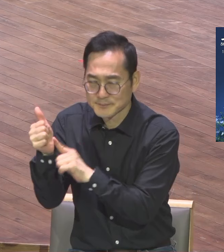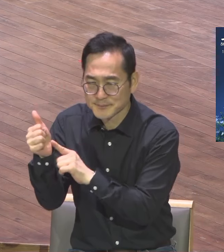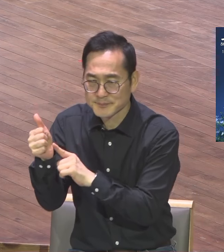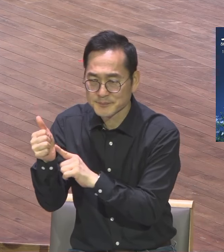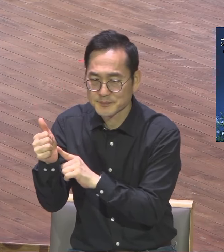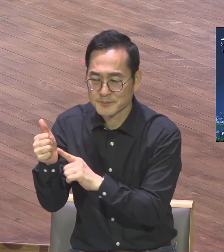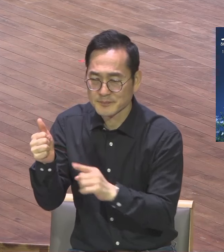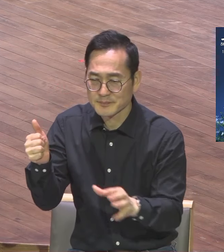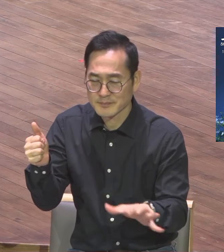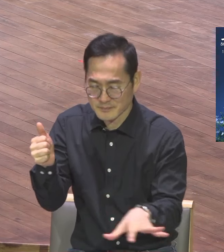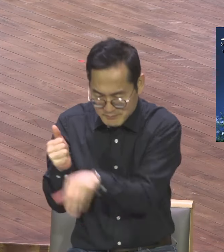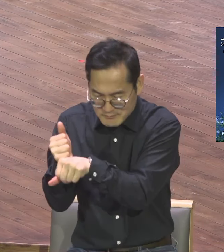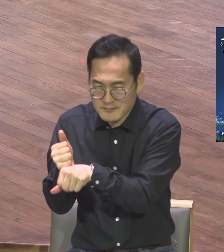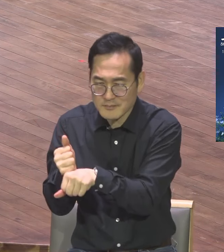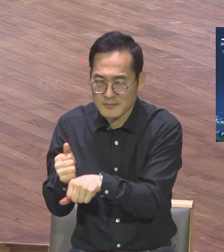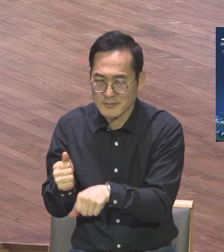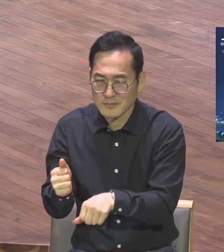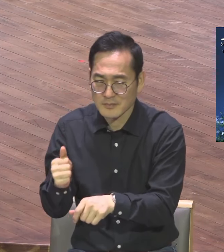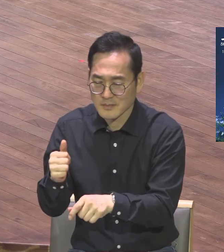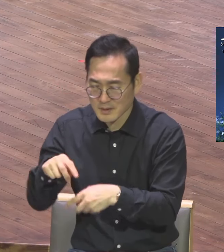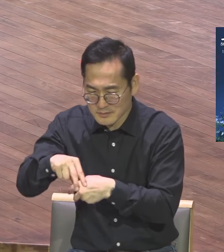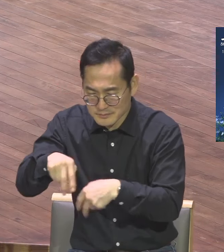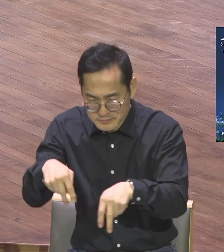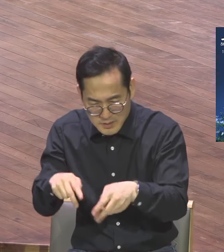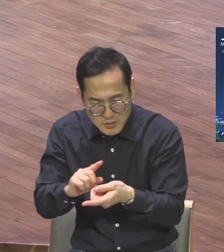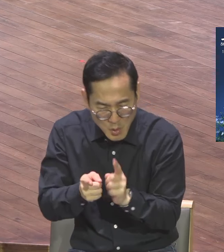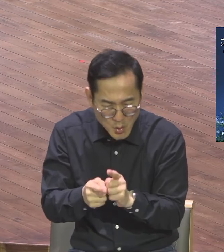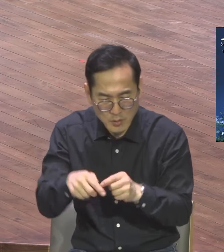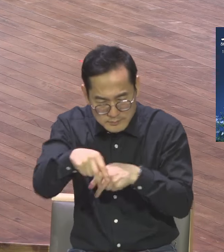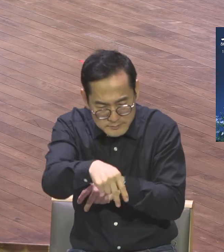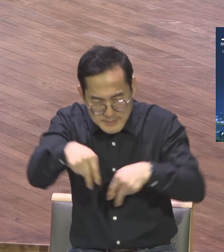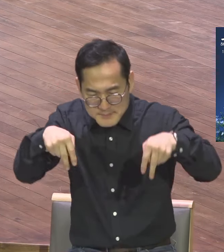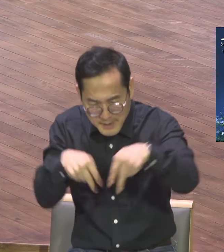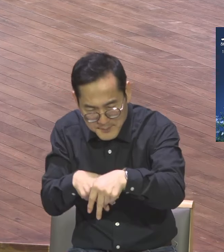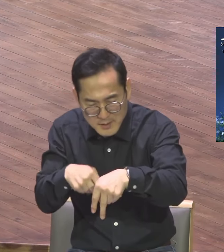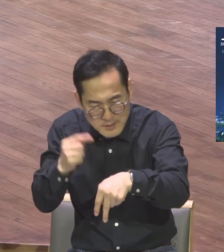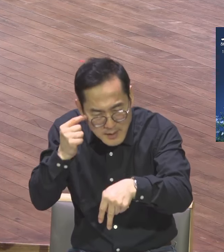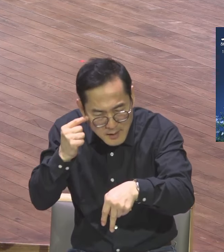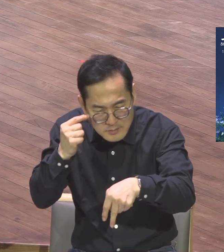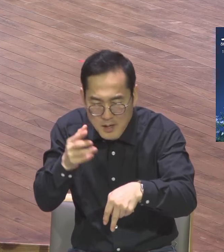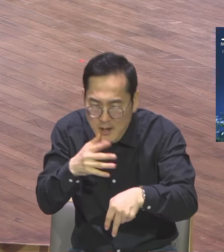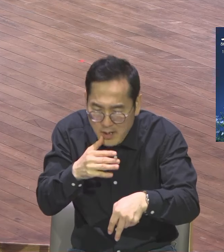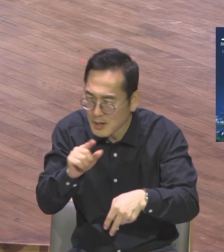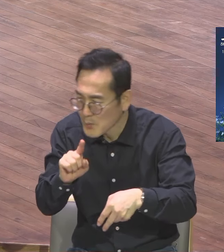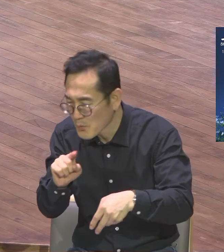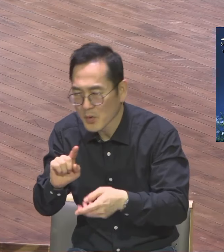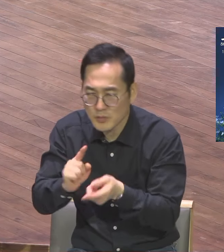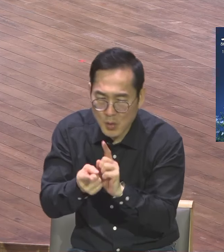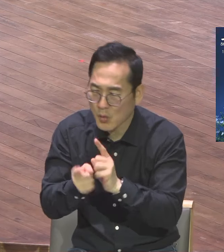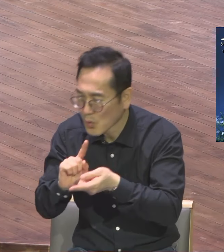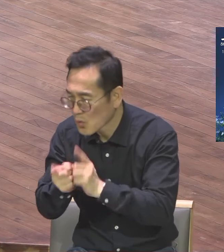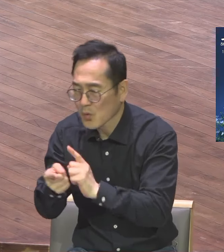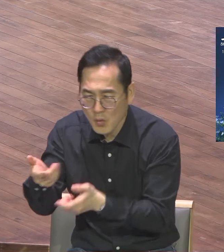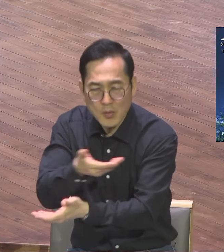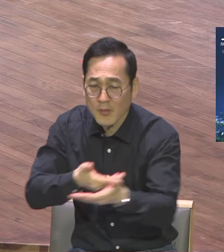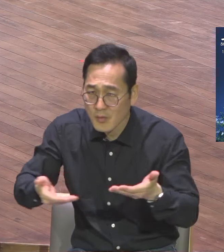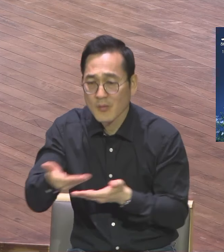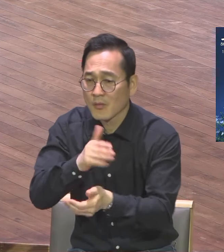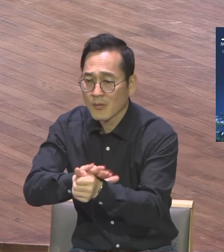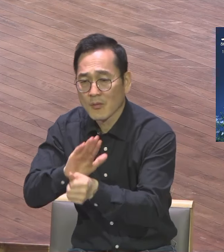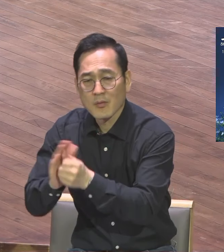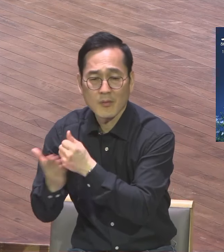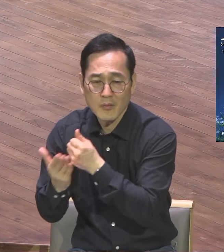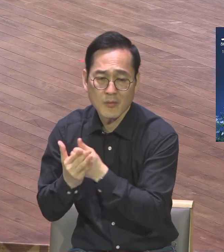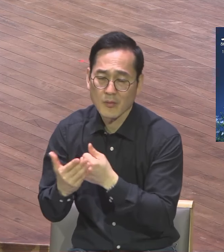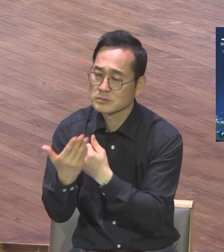교회 입장에서 보고 교인 입장에서 중재 입장에 다 맞춰가면서 일주일에 세 번 되면 모여서 해야 하면서 서로 잘 은혜롭게 잘 하잖아요.